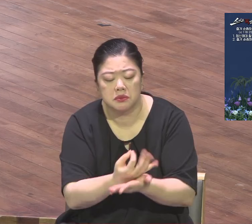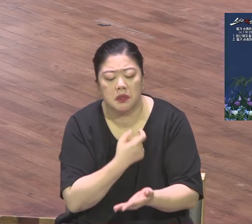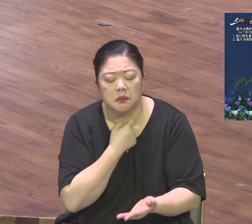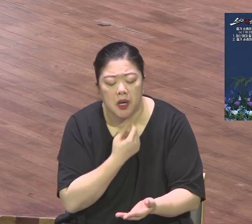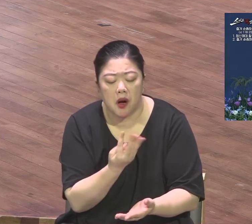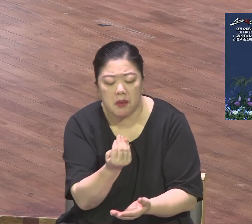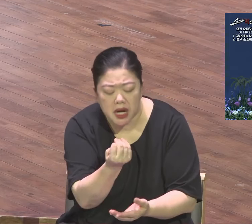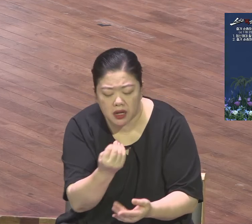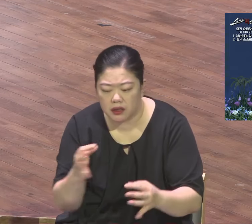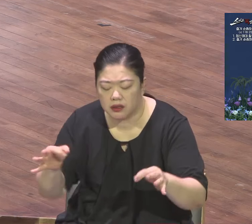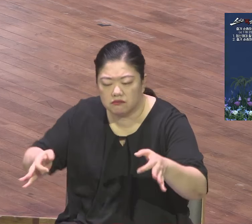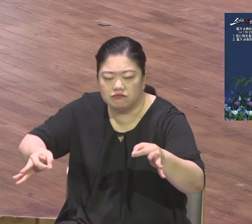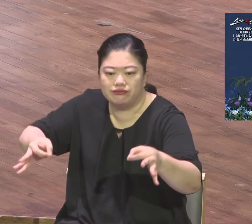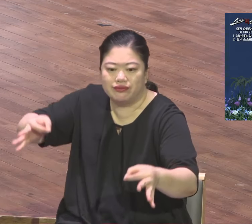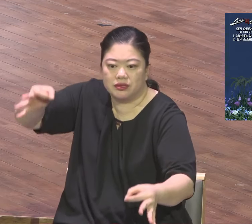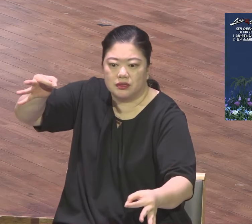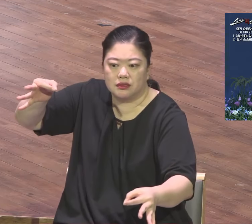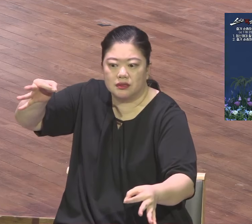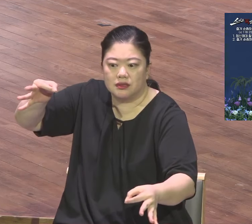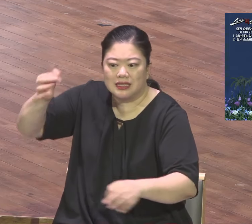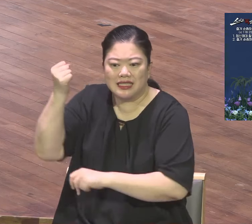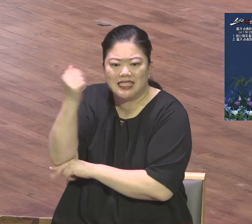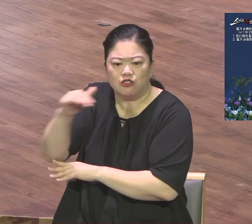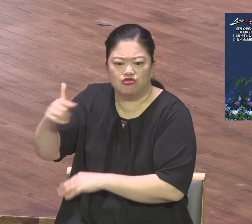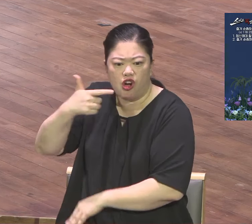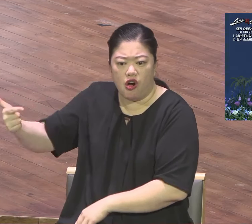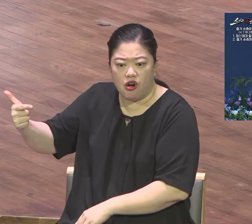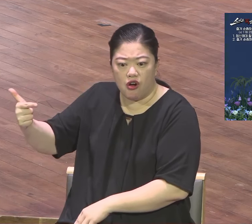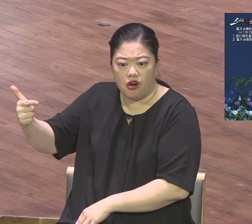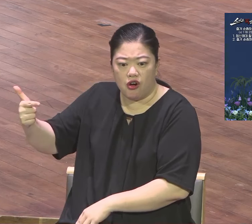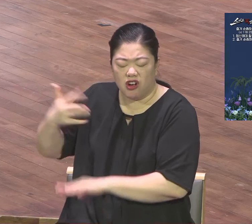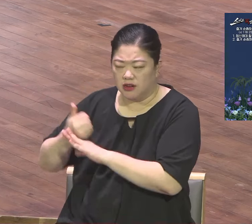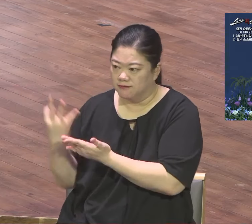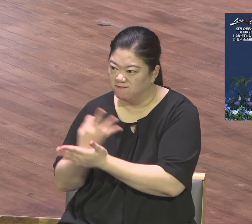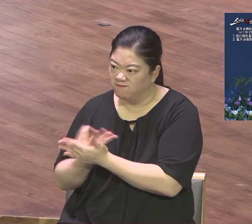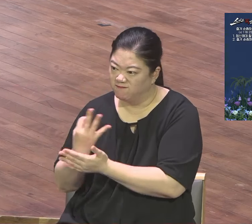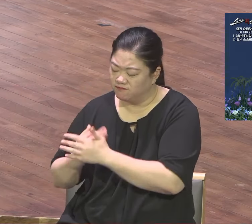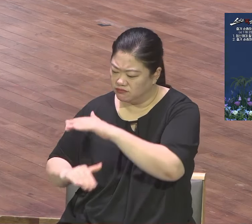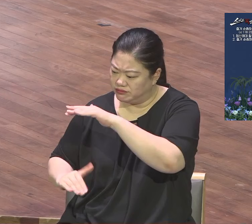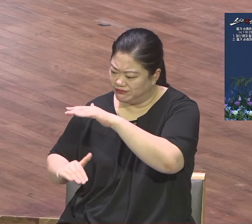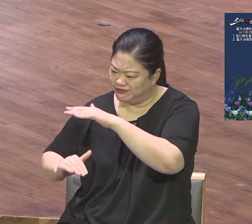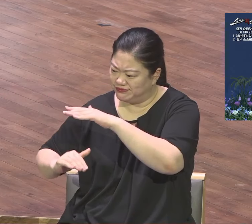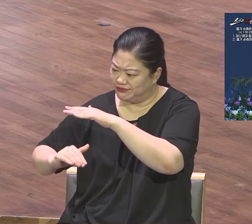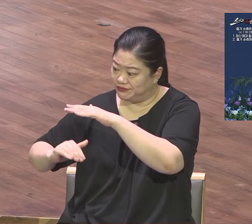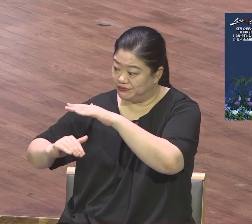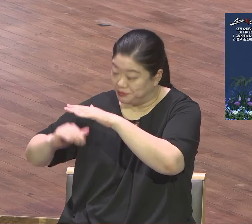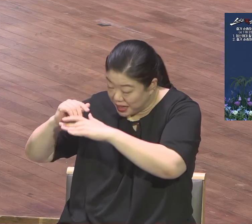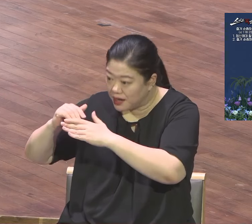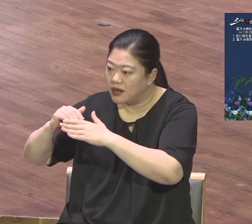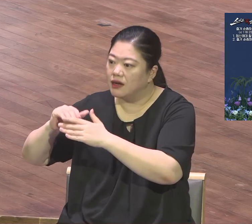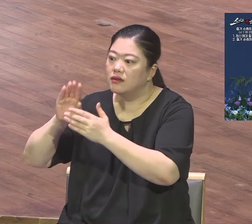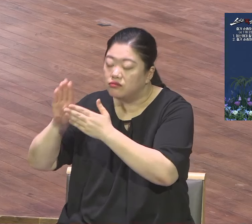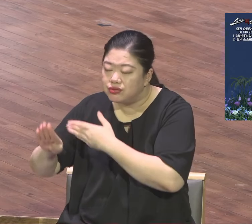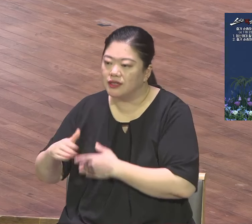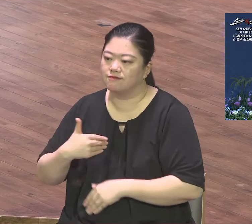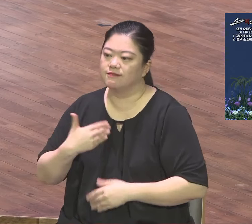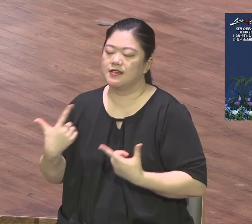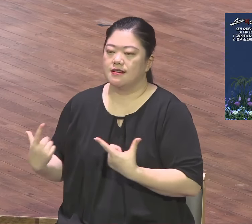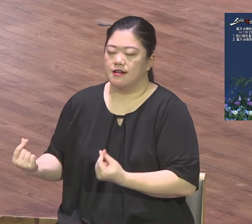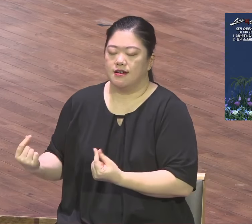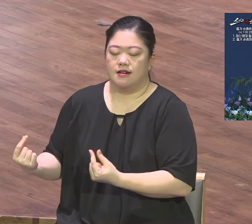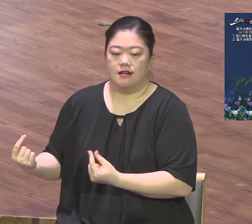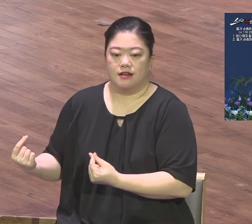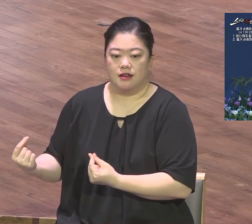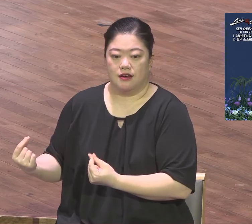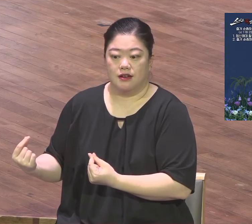세임 못 받는 건 안 쓰니까 똑같은 말이에요. 자기 기준이 너무 강해요. 자기 기준, 자기 생각, 자기